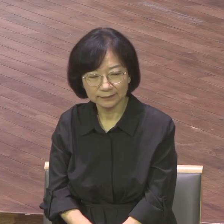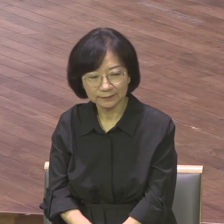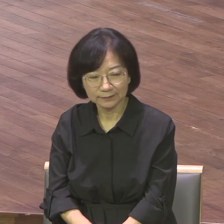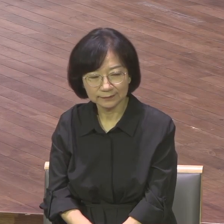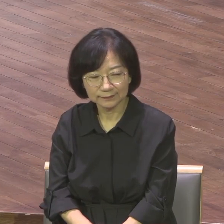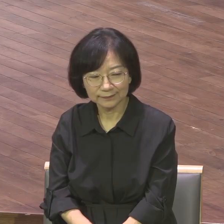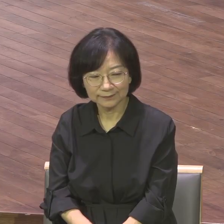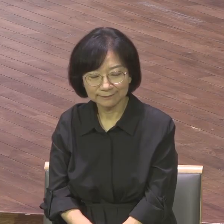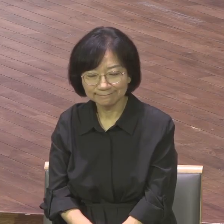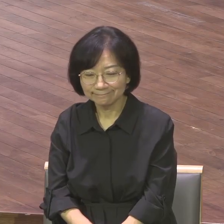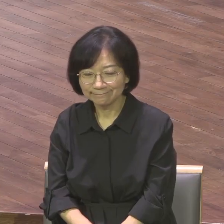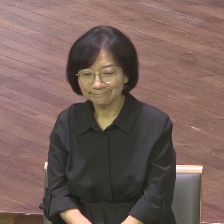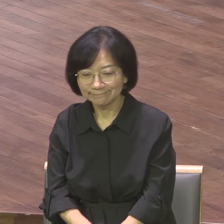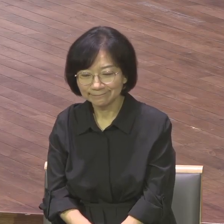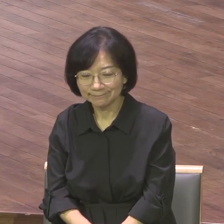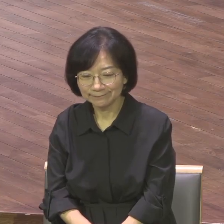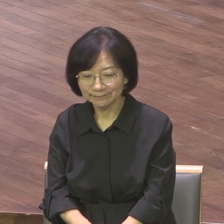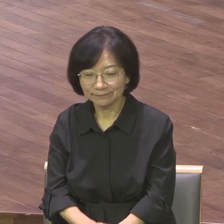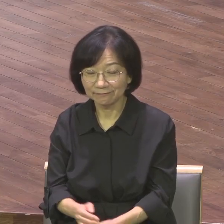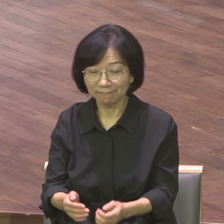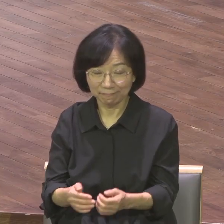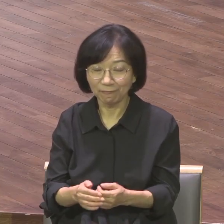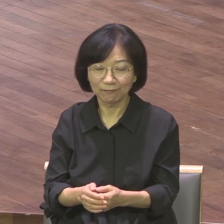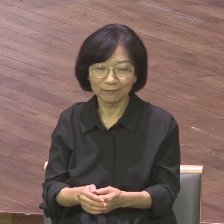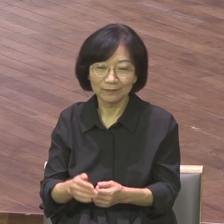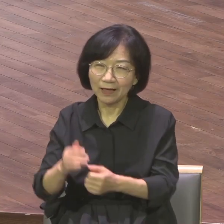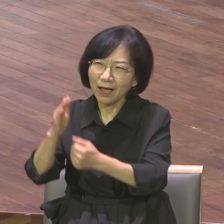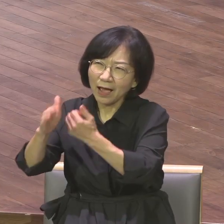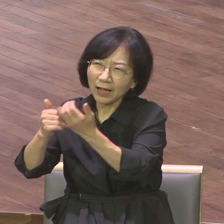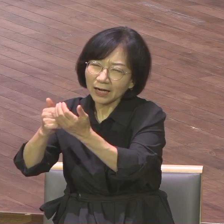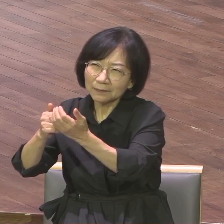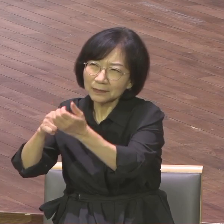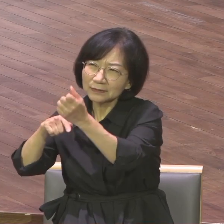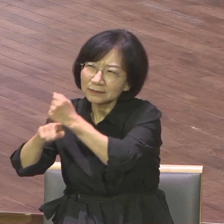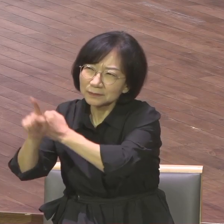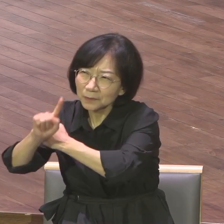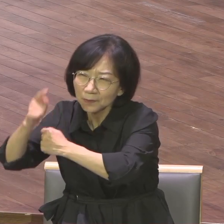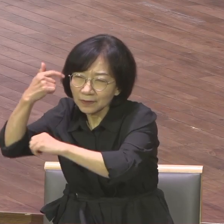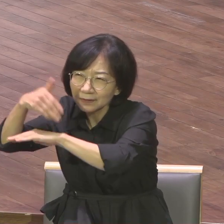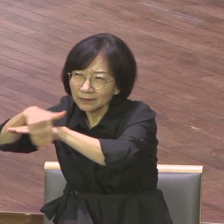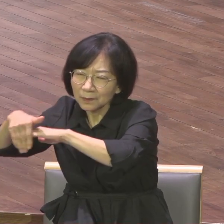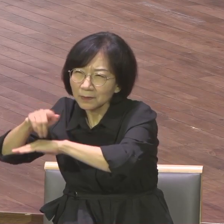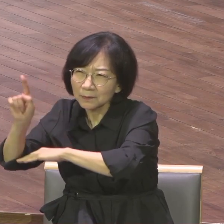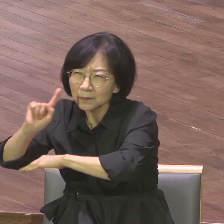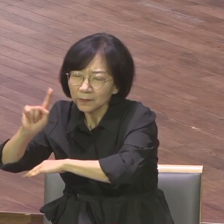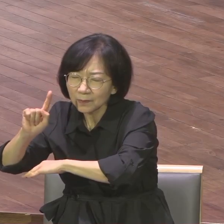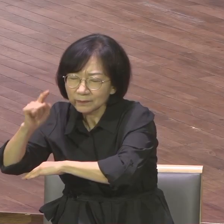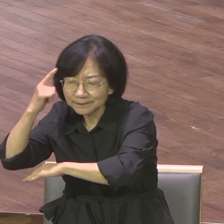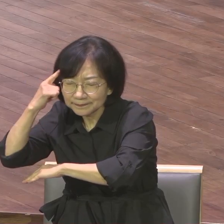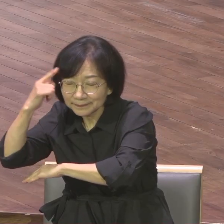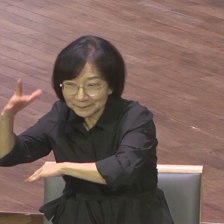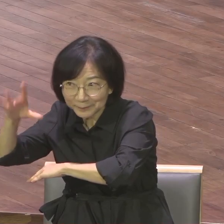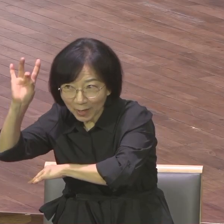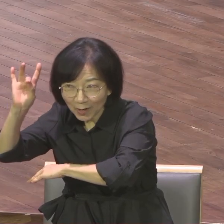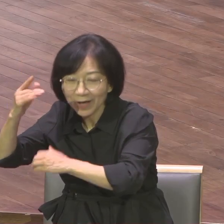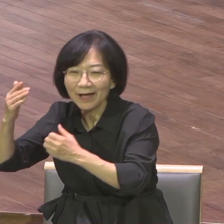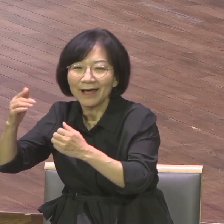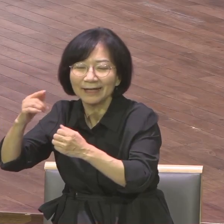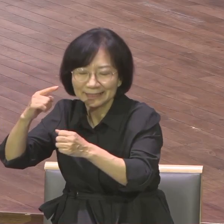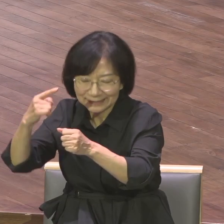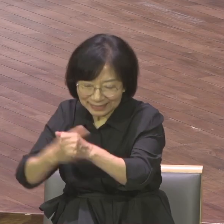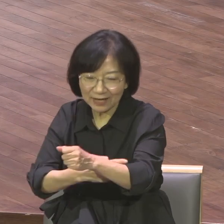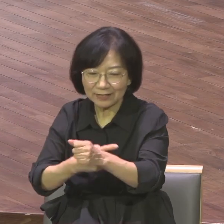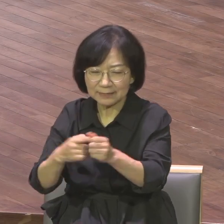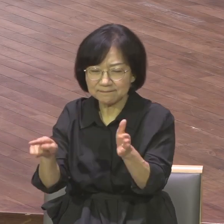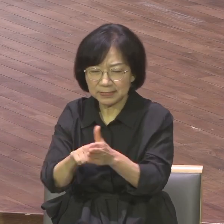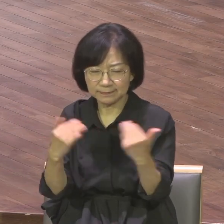그래서 믿음이 잘 자라지요. 그러면 하나님 은혜를 체험하지요. 감사의 선순환이 삶